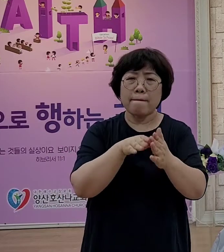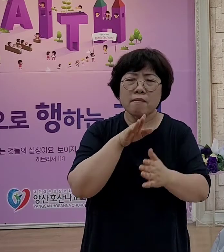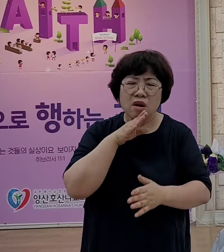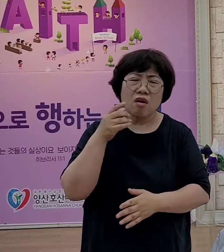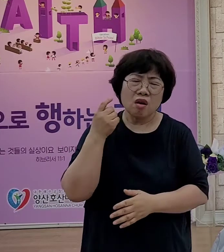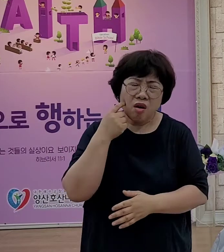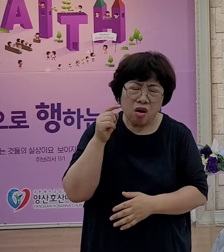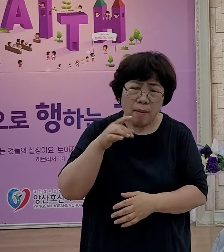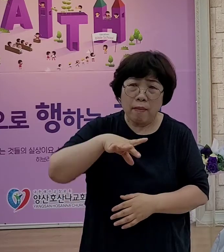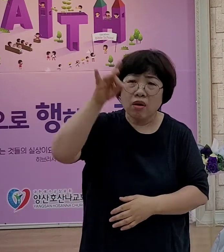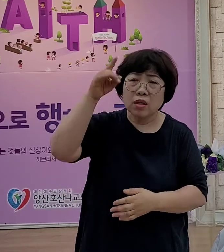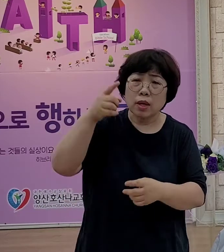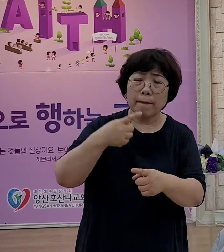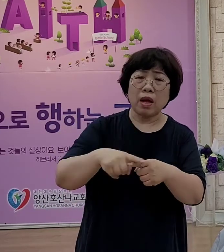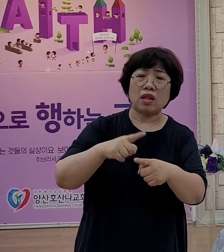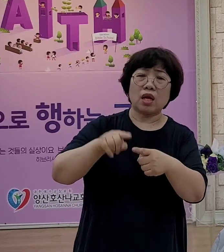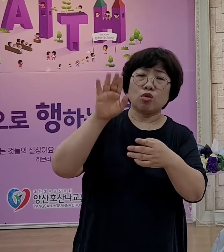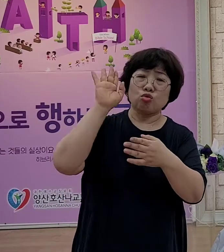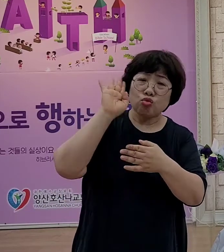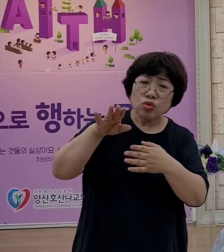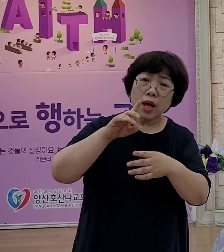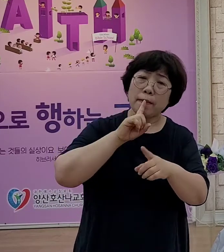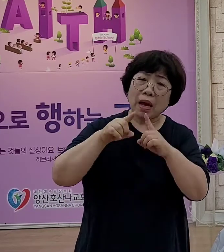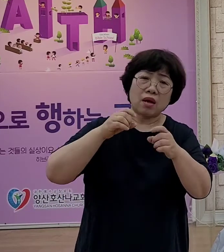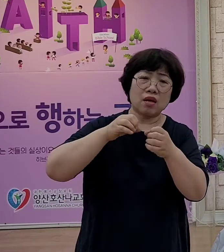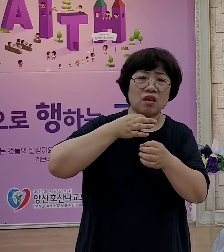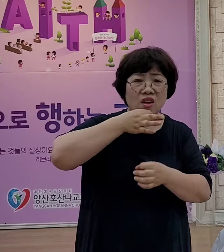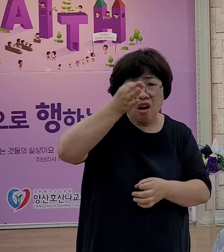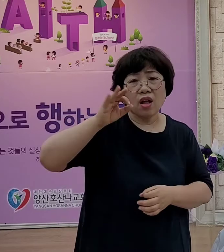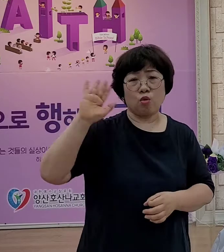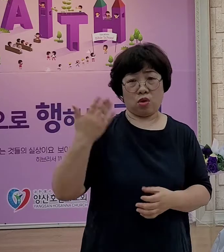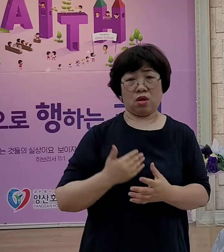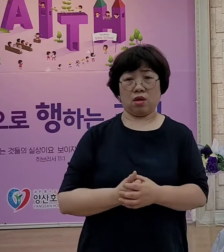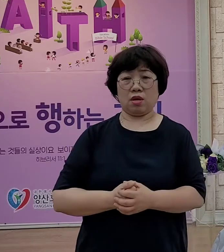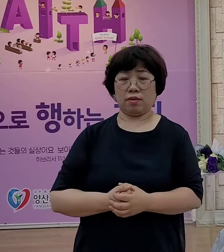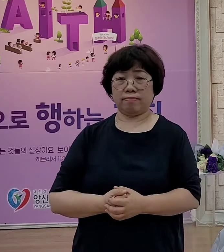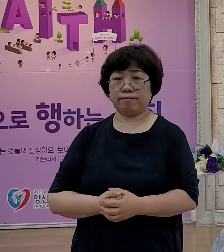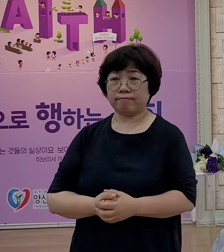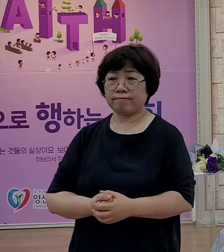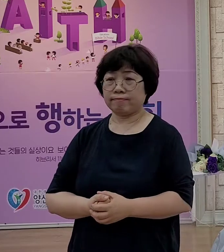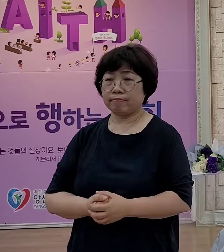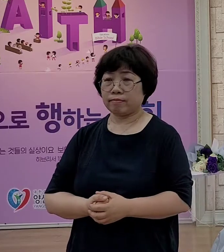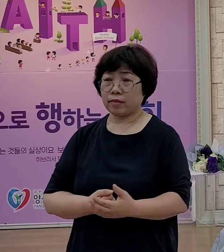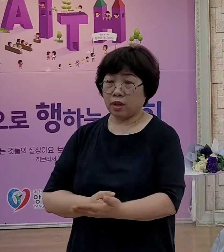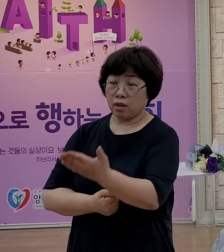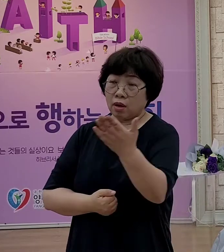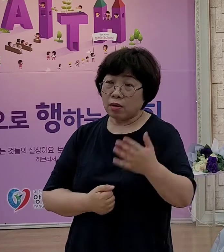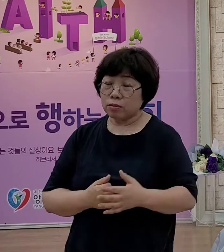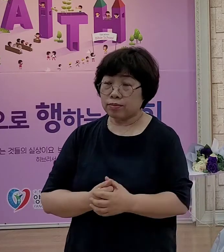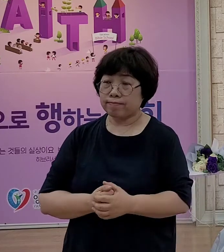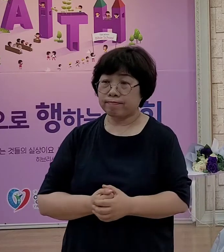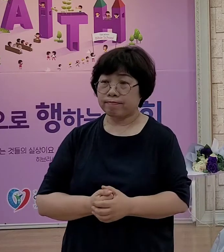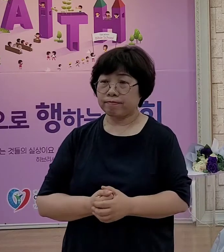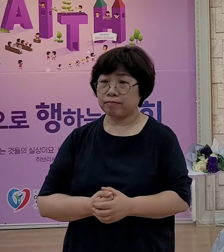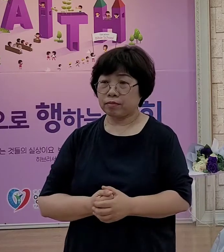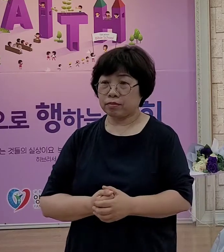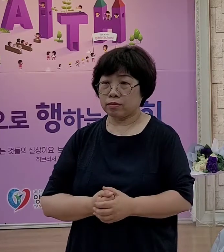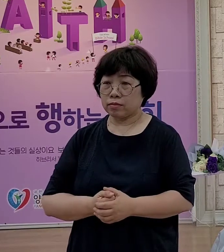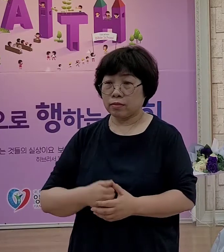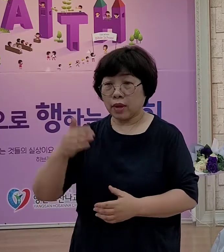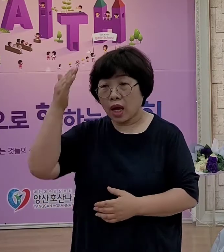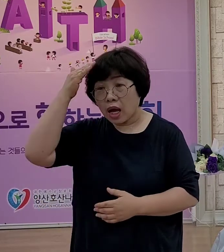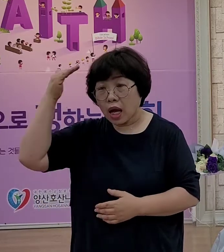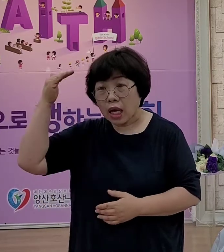여부를 잘 판단하고 말을 해야 한다라는 사실입니다. 여러분 요즘